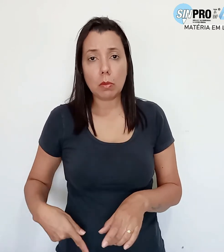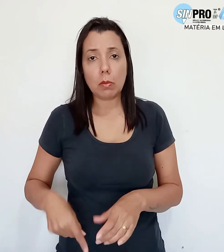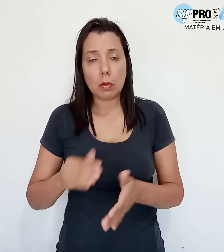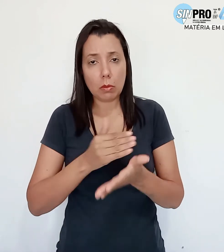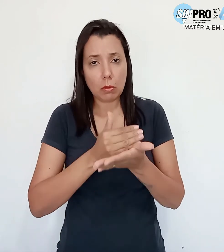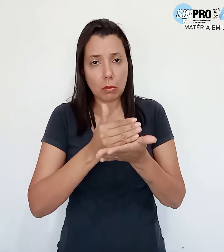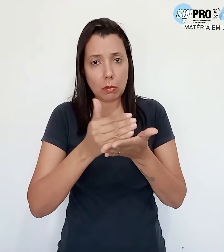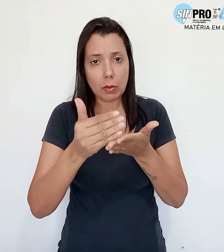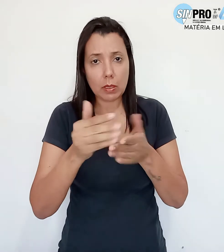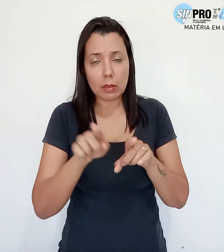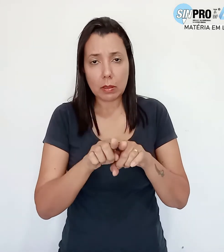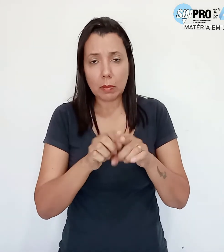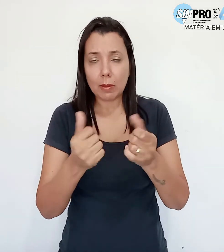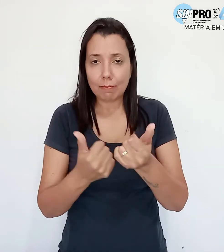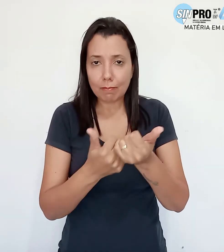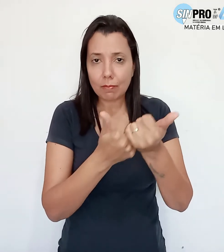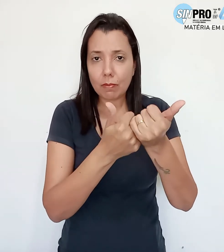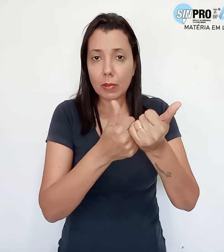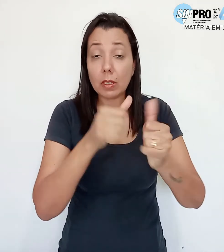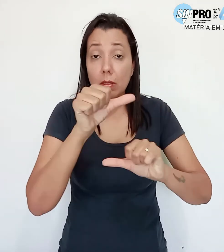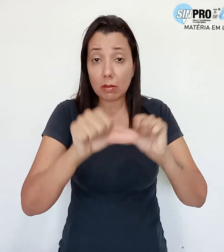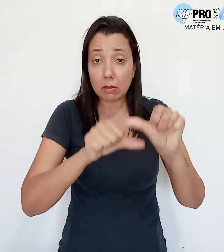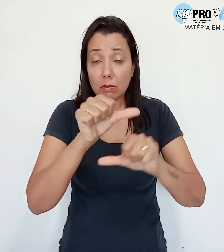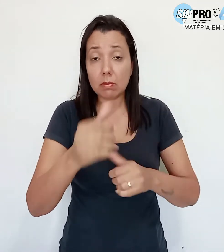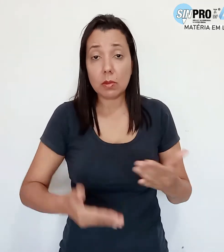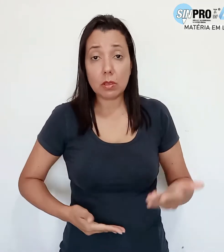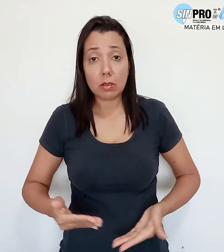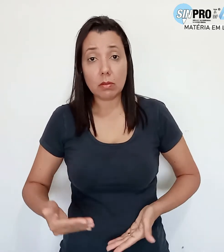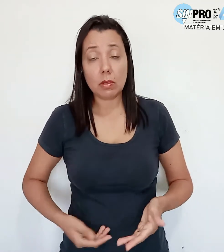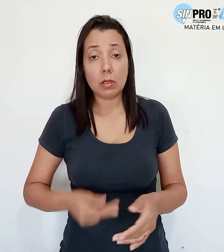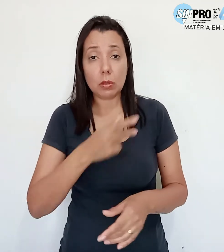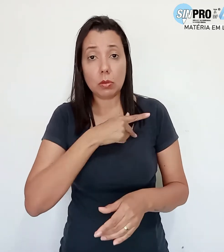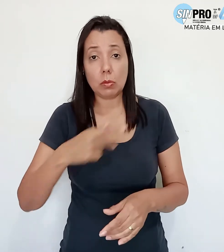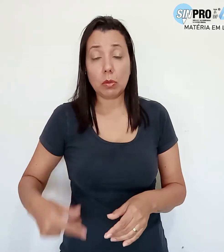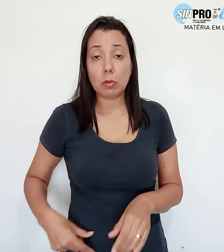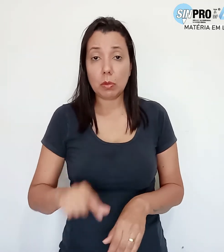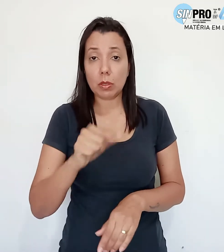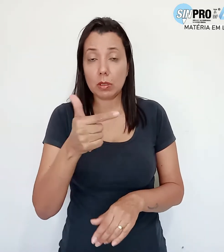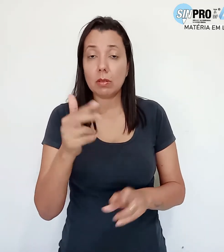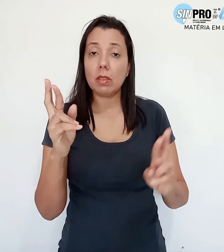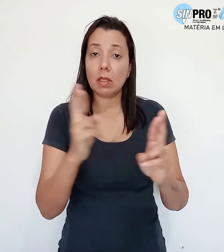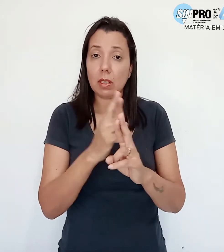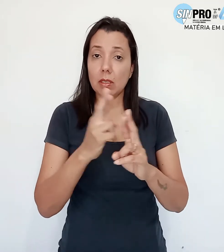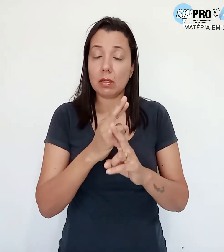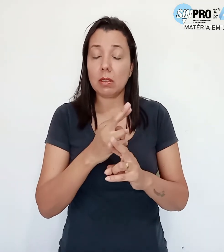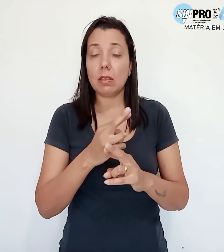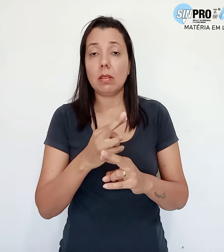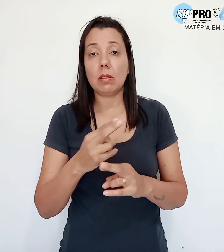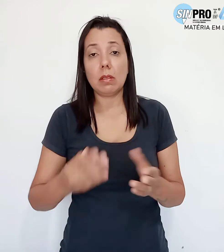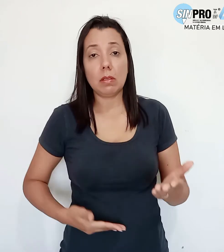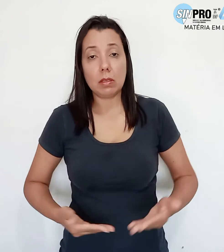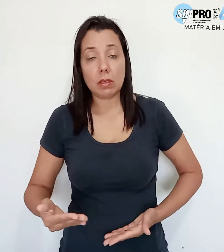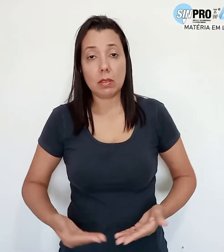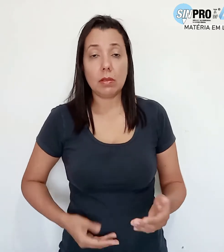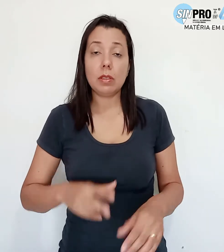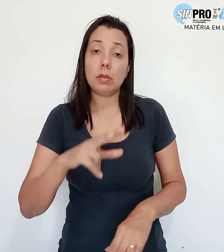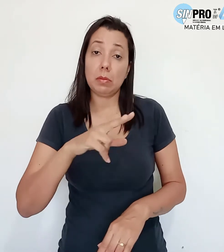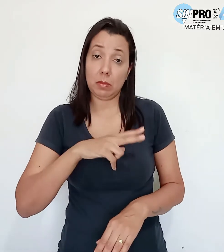princípio da subsidiariedade, tornando o serviço público secundário em relação ao serviço privado. A